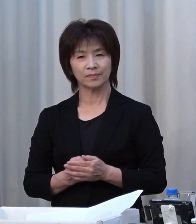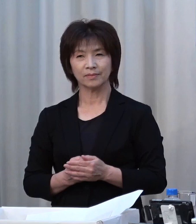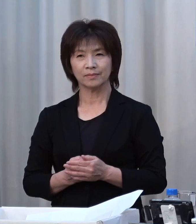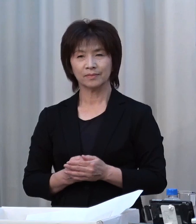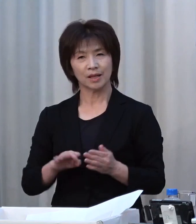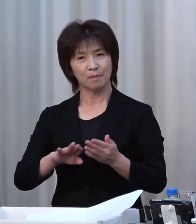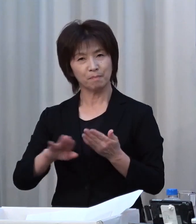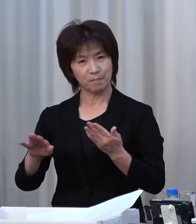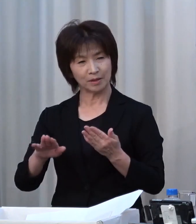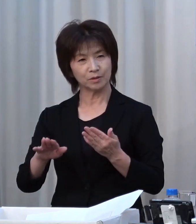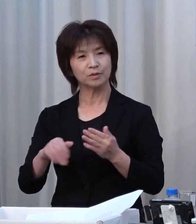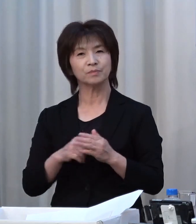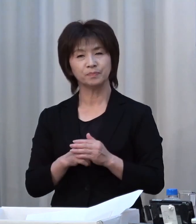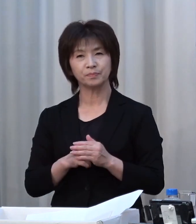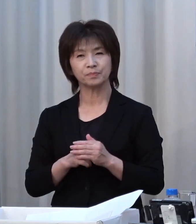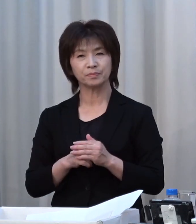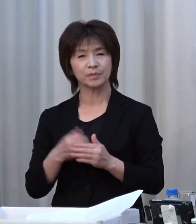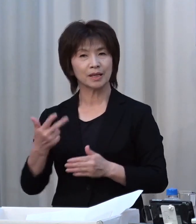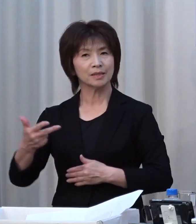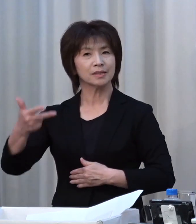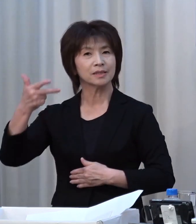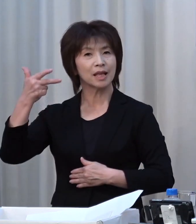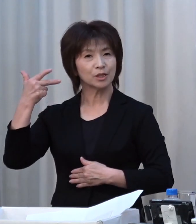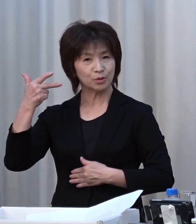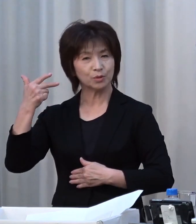別の話題なんですが、先週ですね、